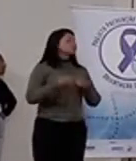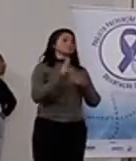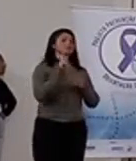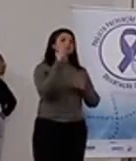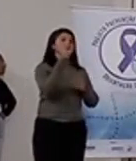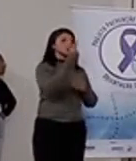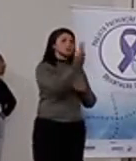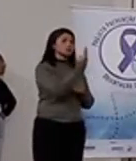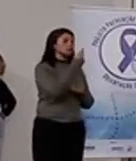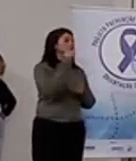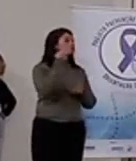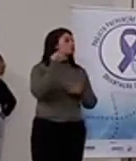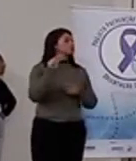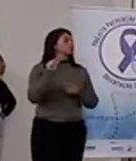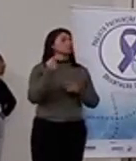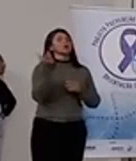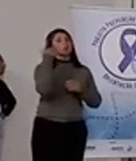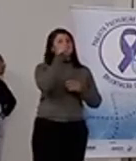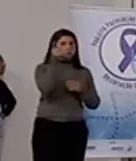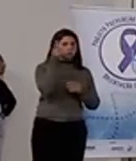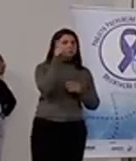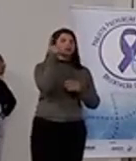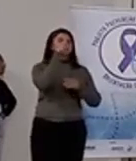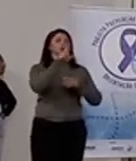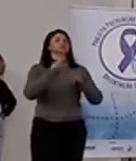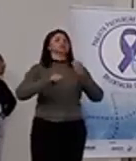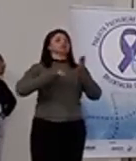pouquinho. Mas ela consegue.